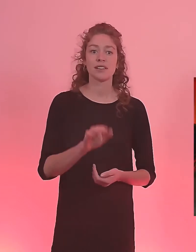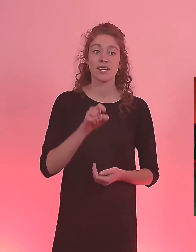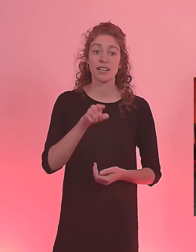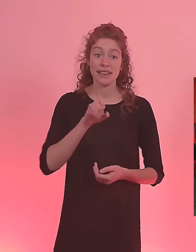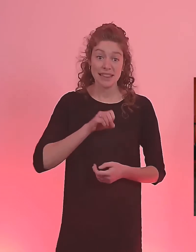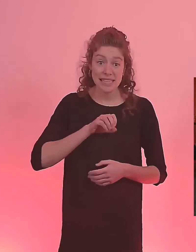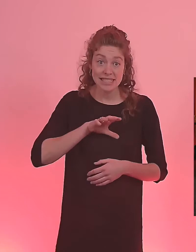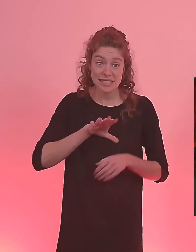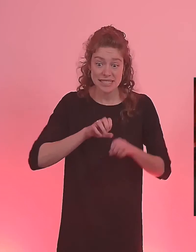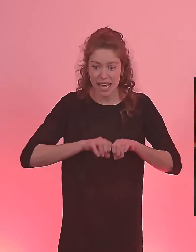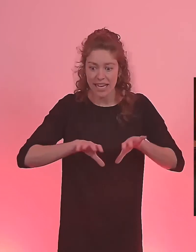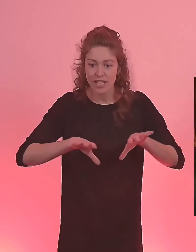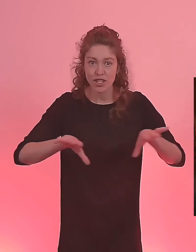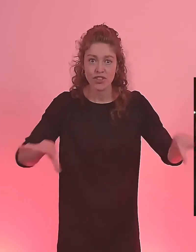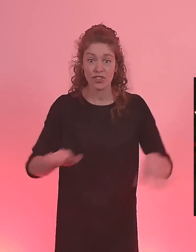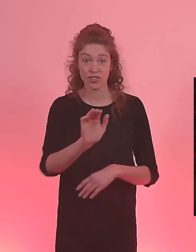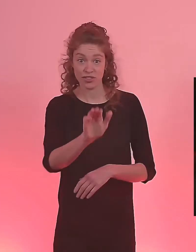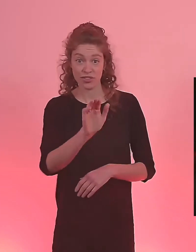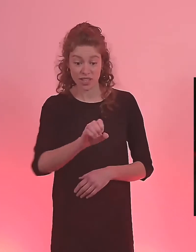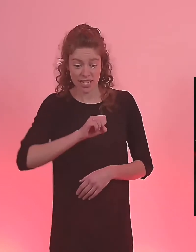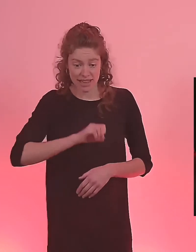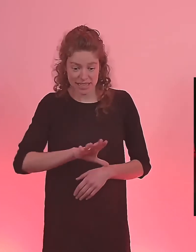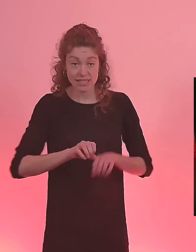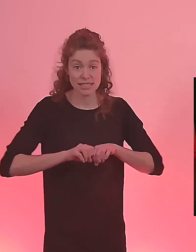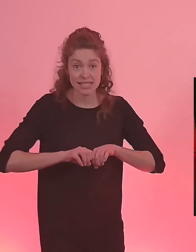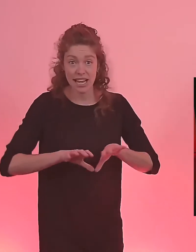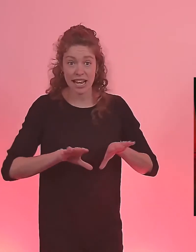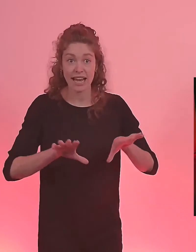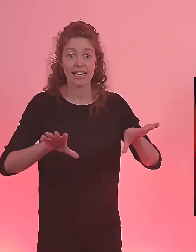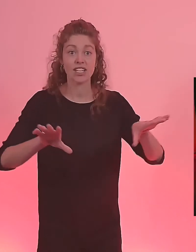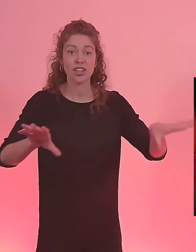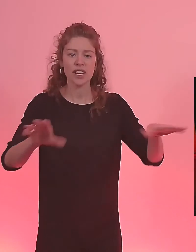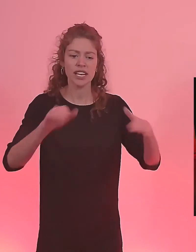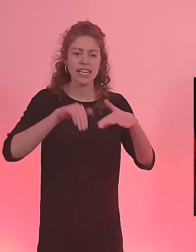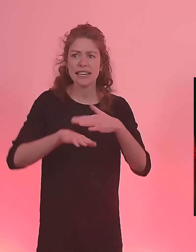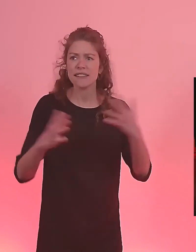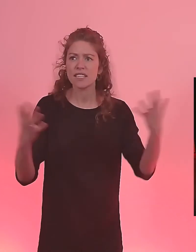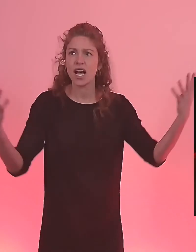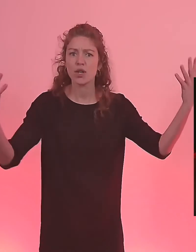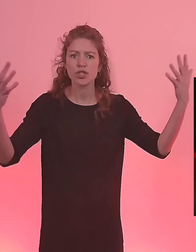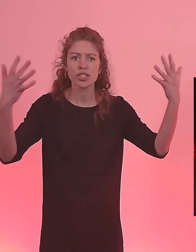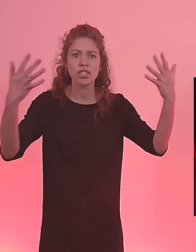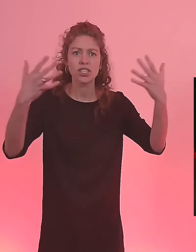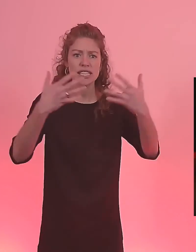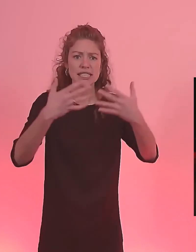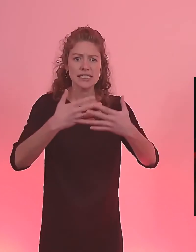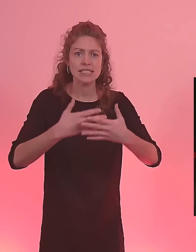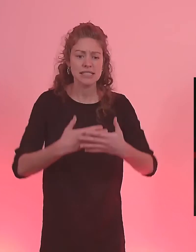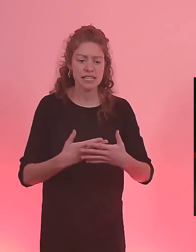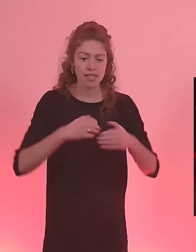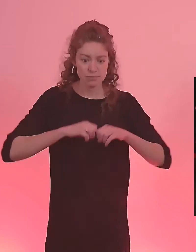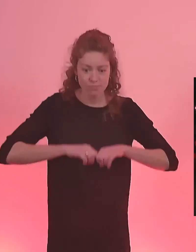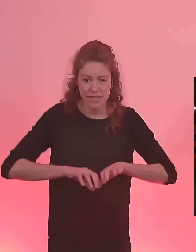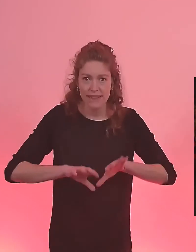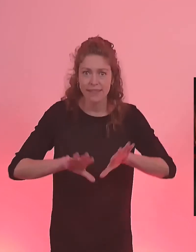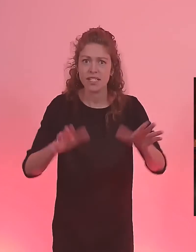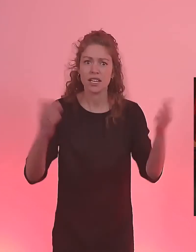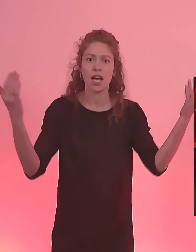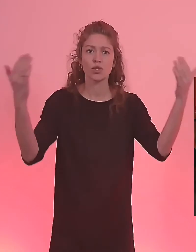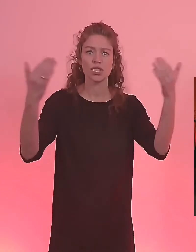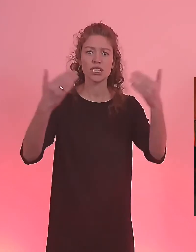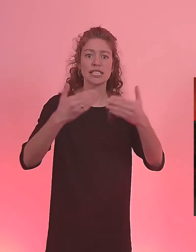Laat je licht maar schijnen. Laat je licht maar schijnen. In de duisternis. In